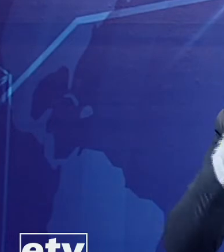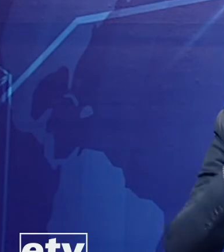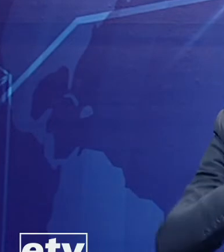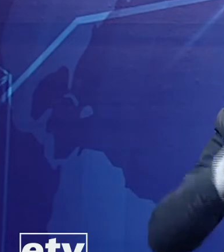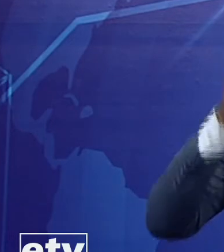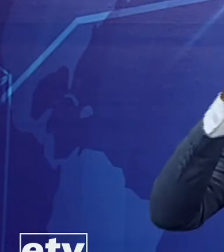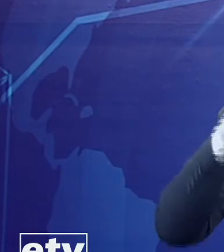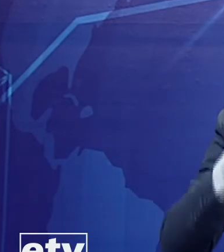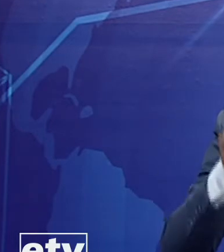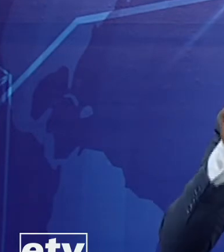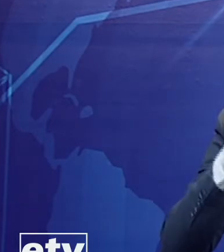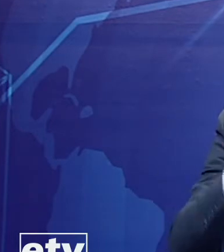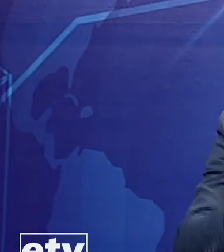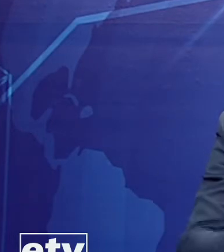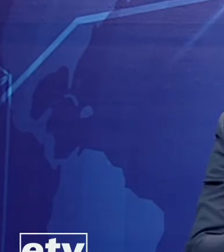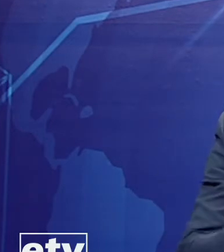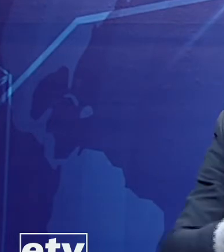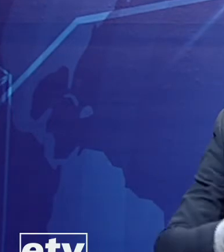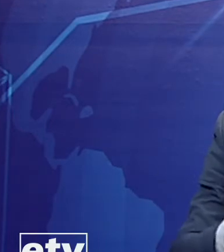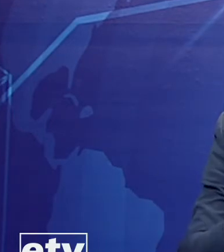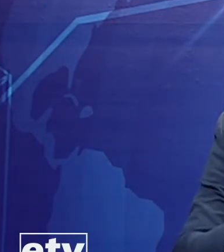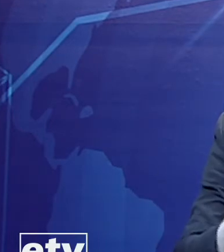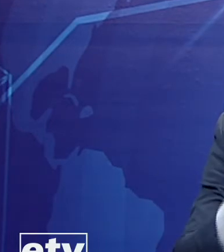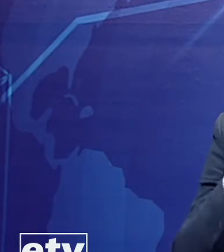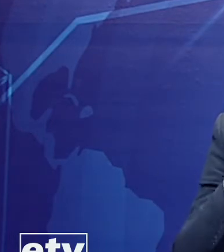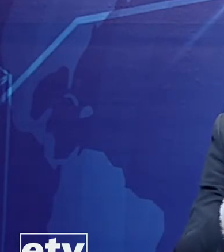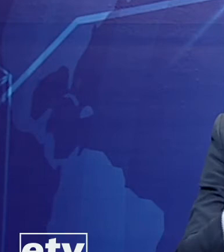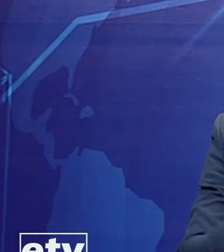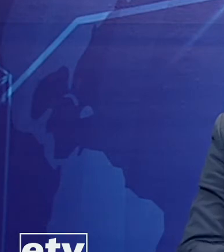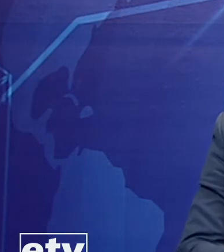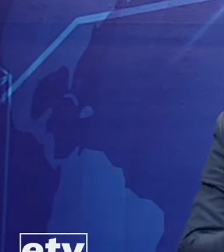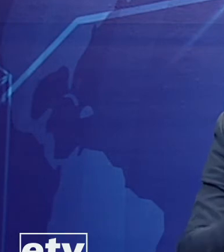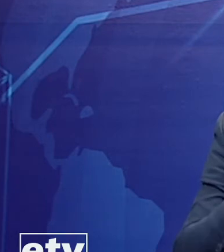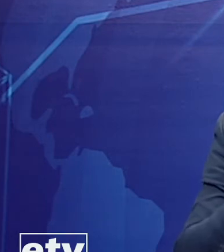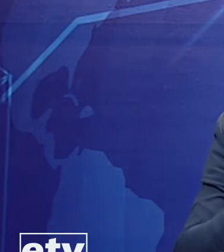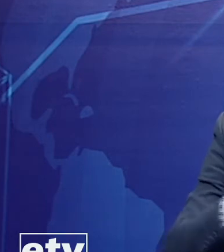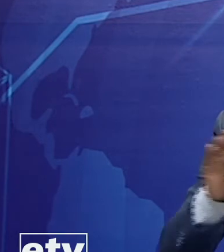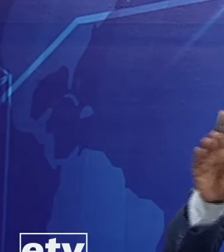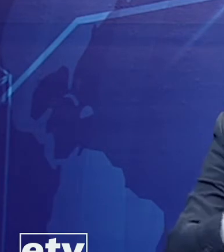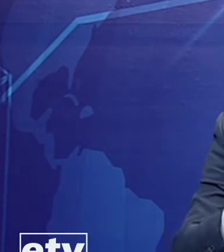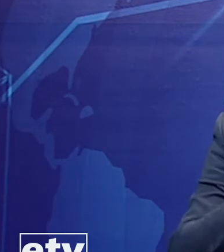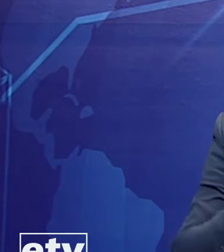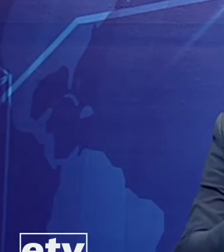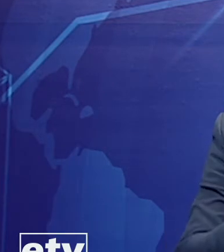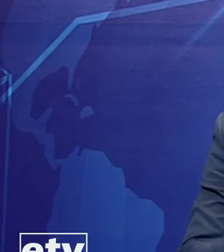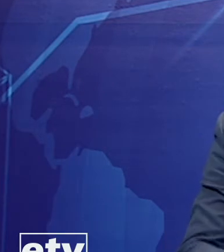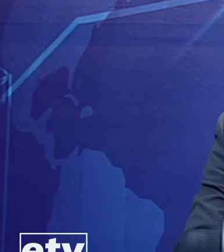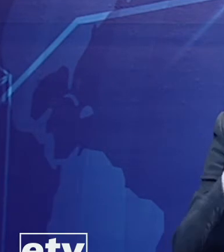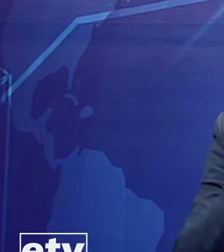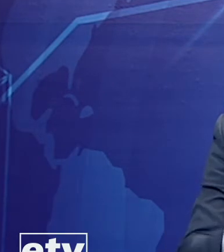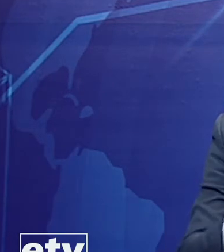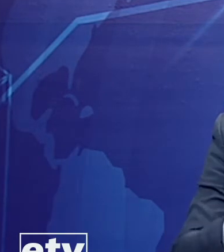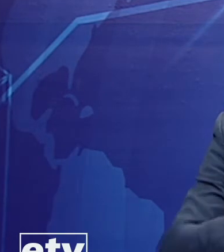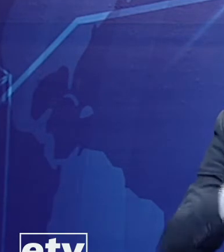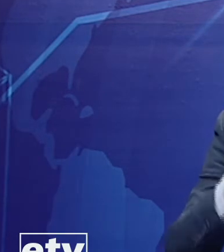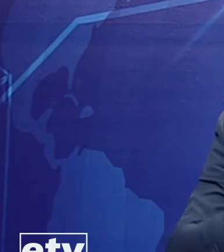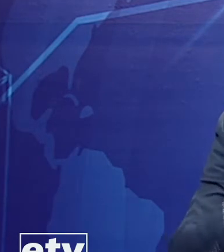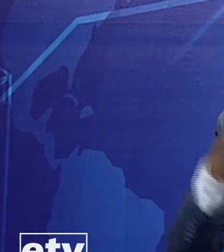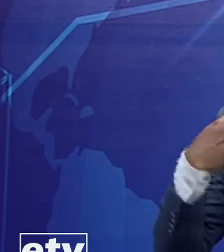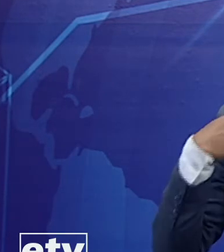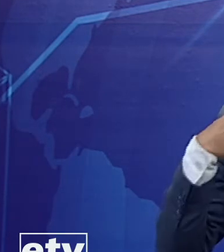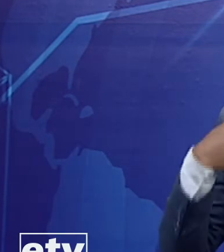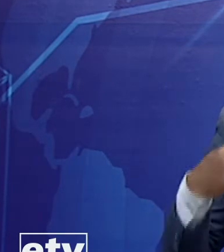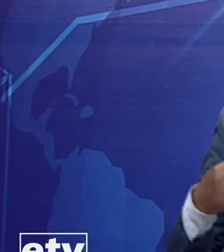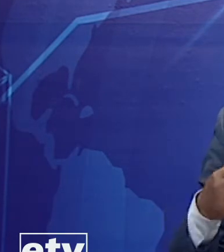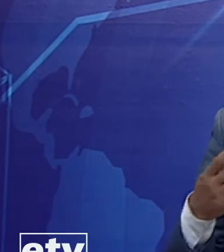የጠቅላይ ሚኒስትር አብይ አህመድ ታመት ባለ ሲመትን በማስመልከት የድጋፍ ሰልፍ ሊካሄድ ነው። ከማህበረሰቡ